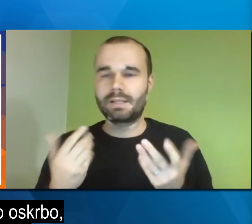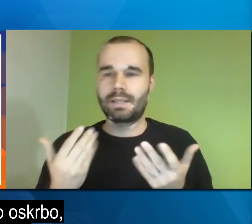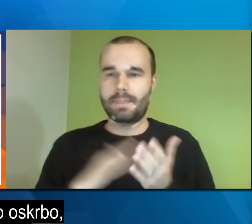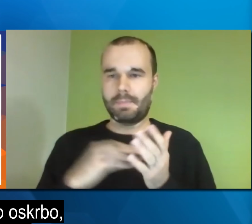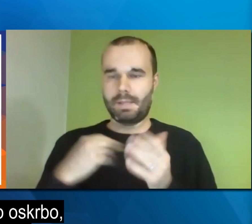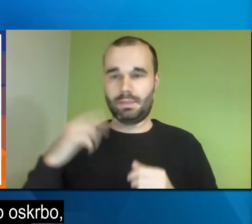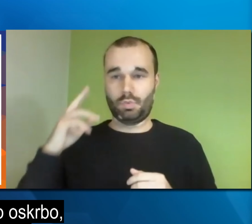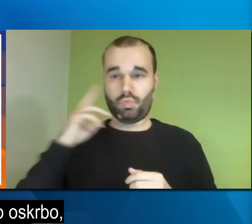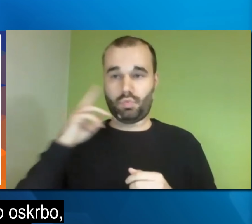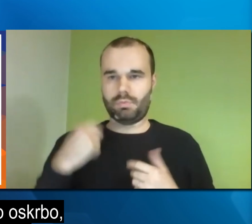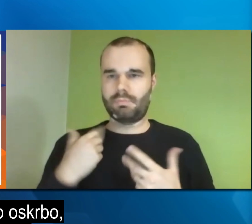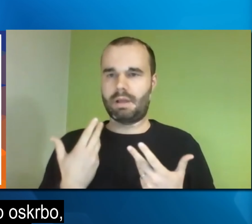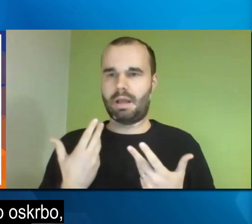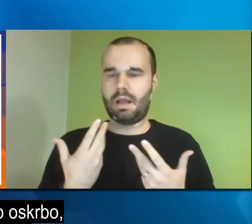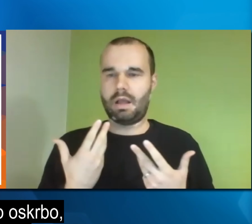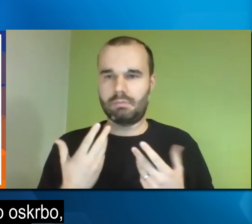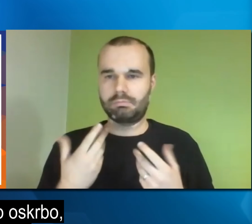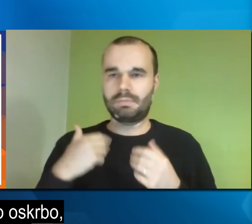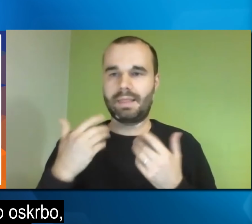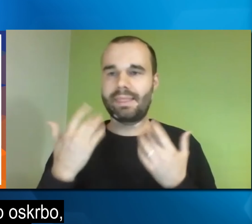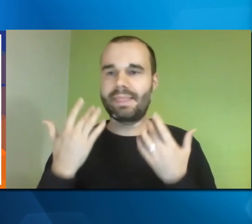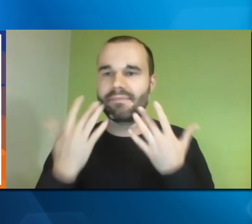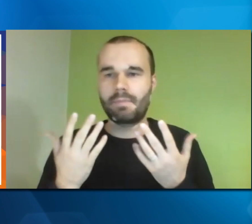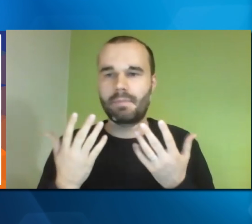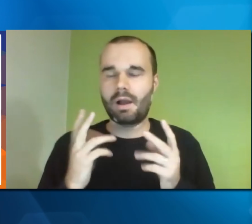dolgotrajno oskrbo, pa približno 250.